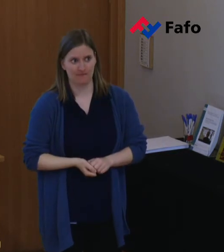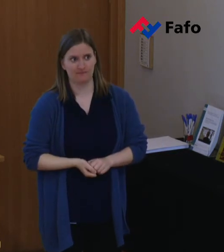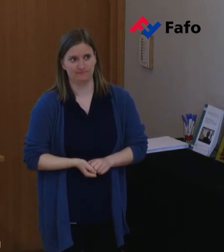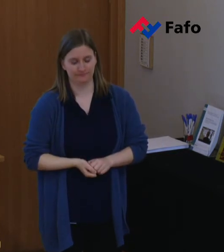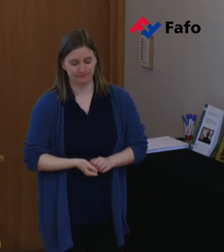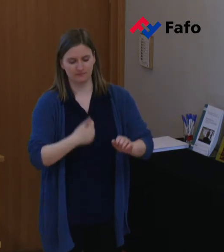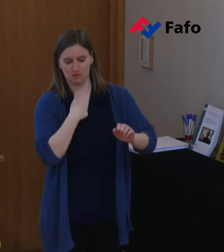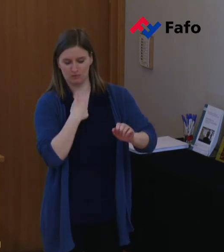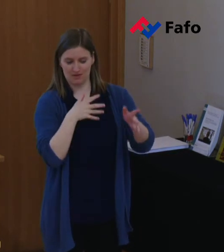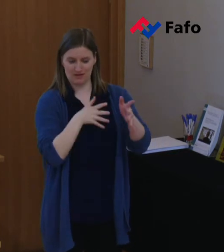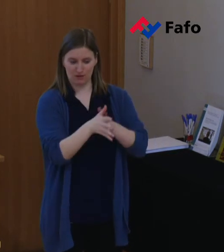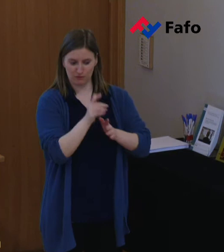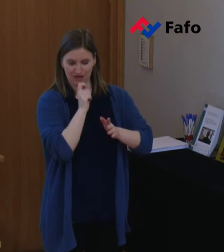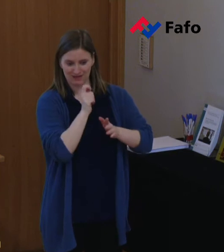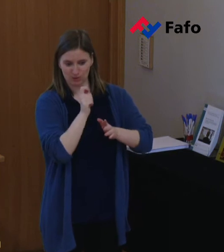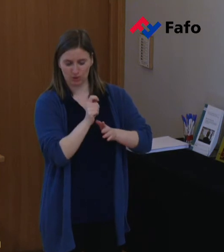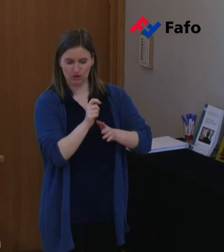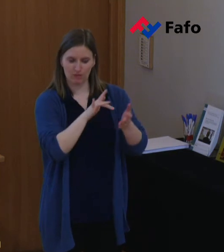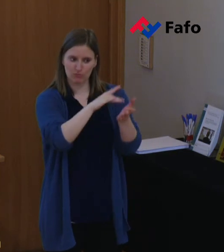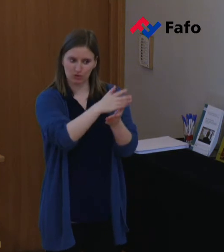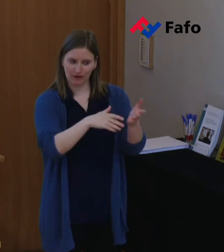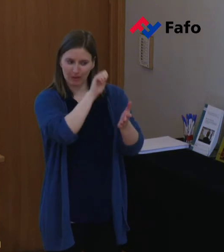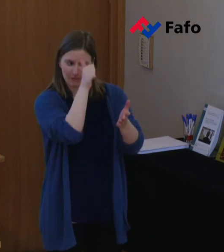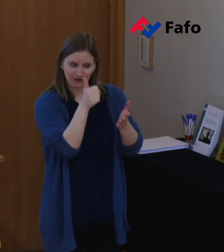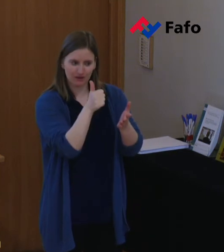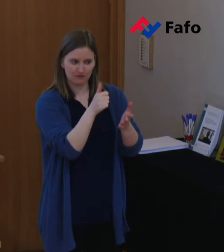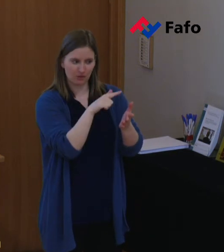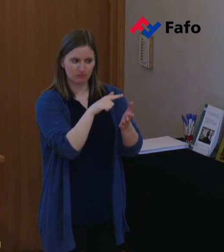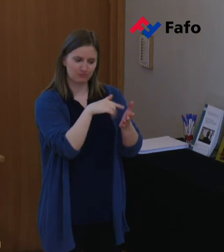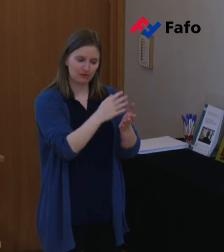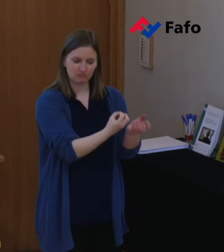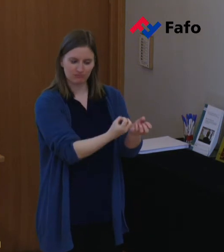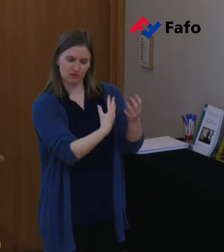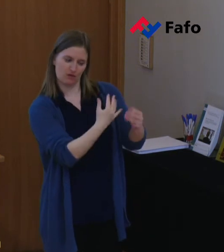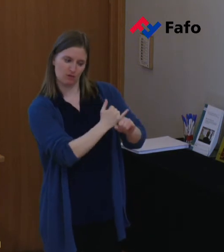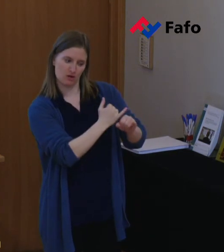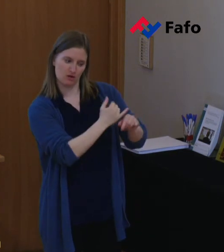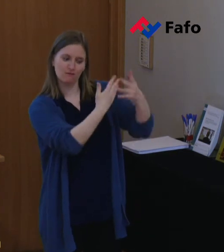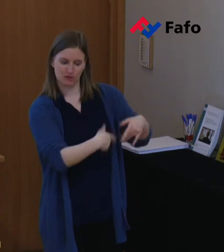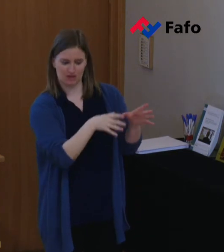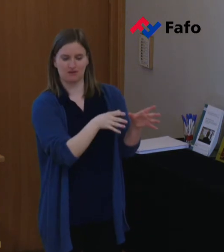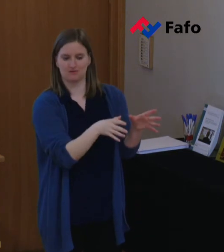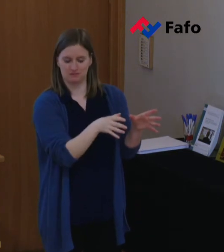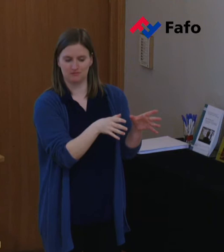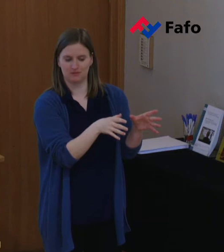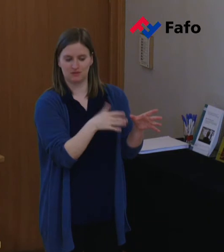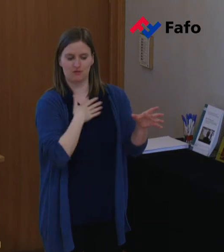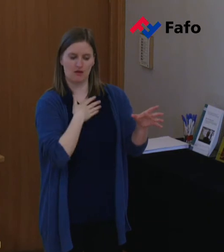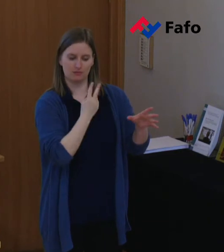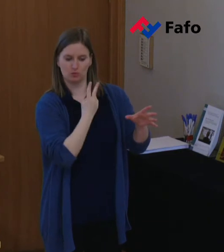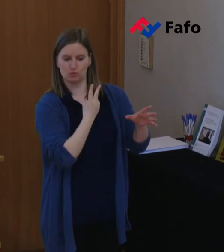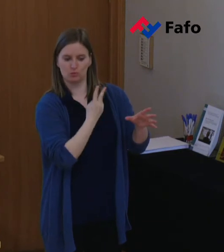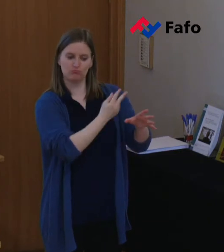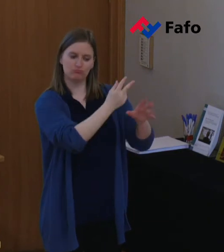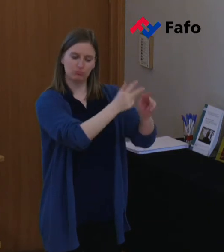har gjort intervjuet i en bydel i Bergen for å få litt inntrykk av hvordan det fungerer. Så vi har hatt 2